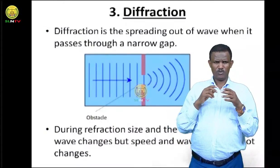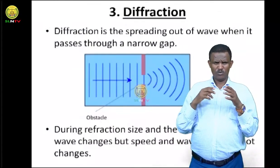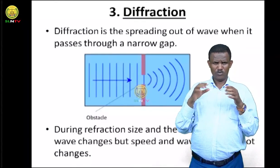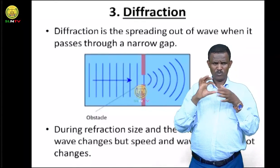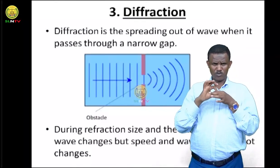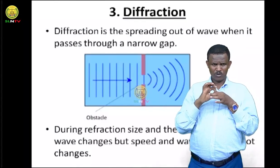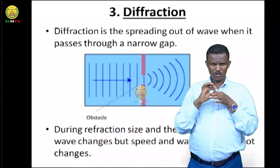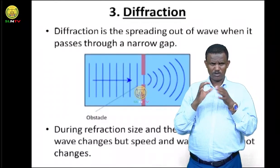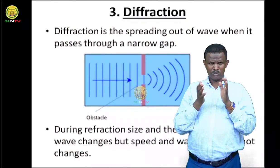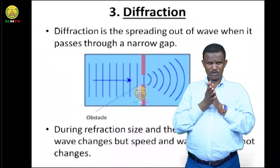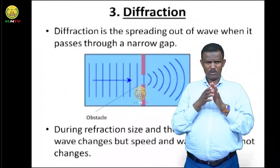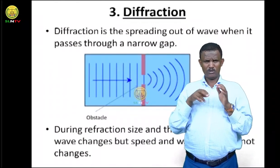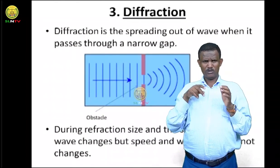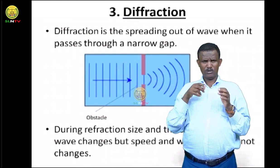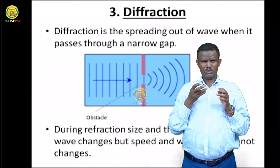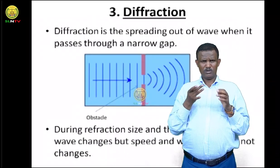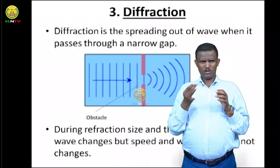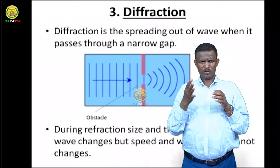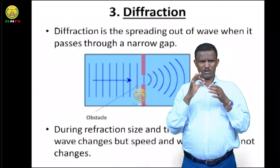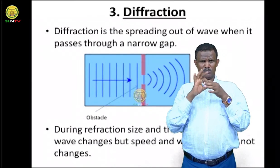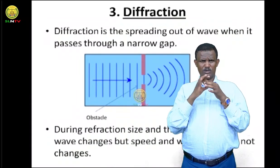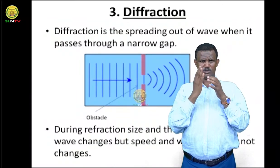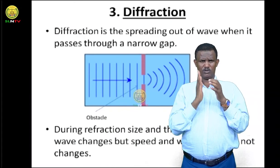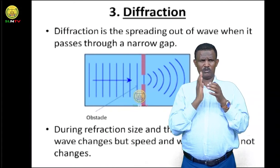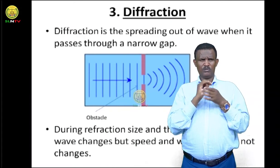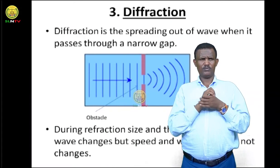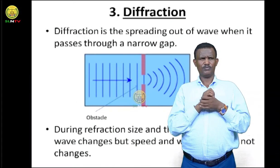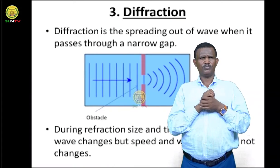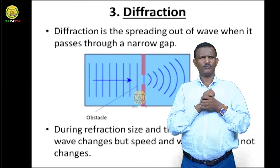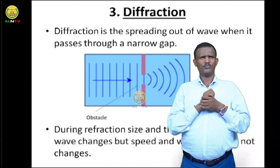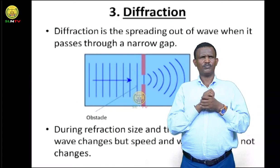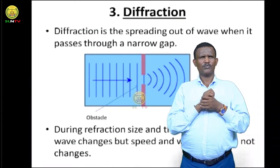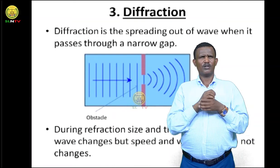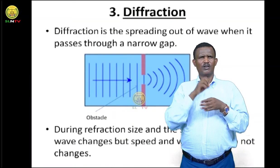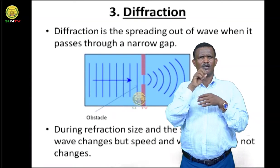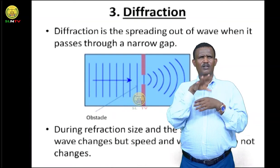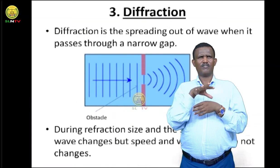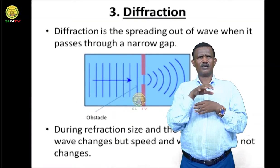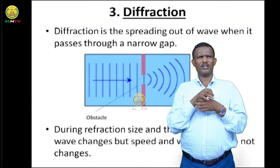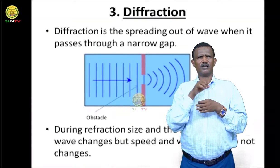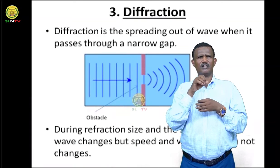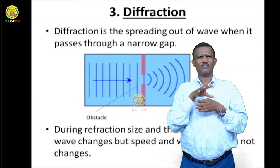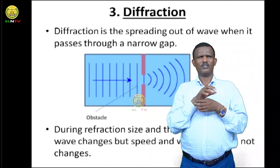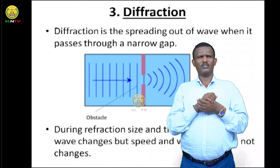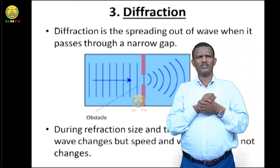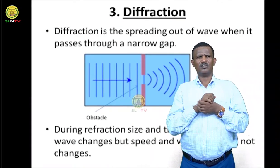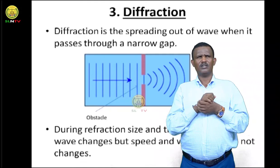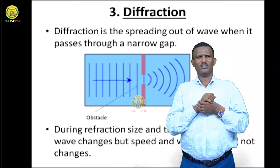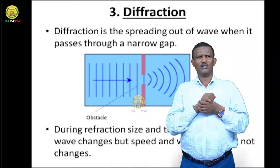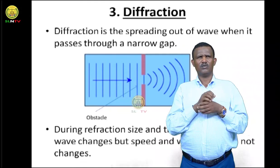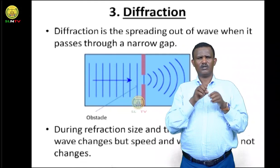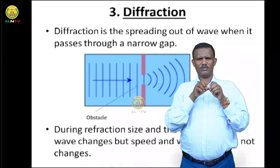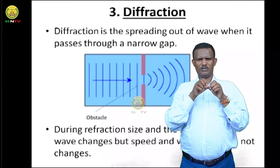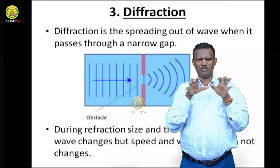saaraya qaybteenna saddexaad ee barobarsiska wave-ka waxaa la yidhahdaa difraction difraction-ku af soomaaliga waa